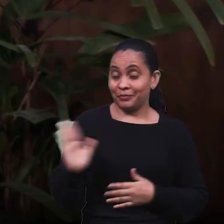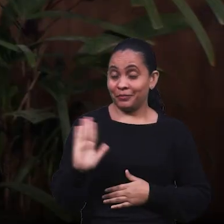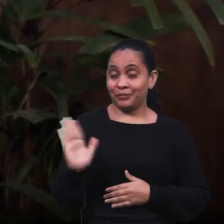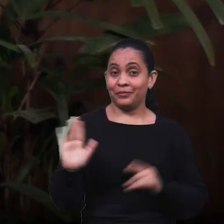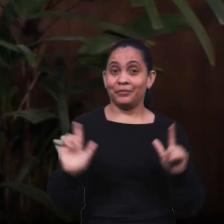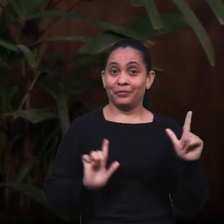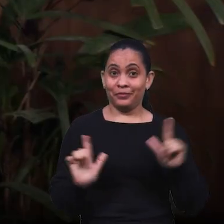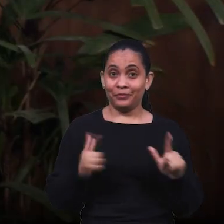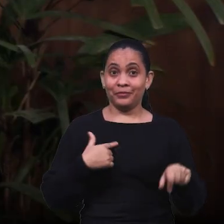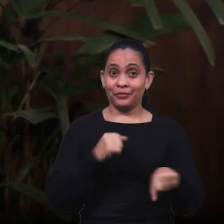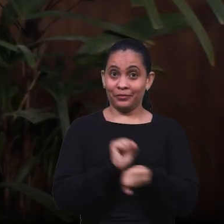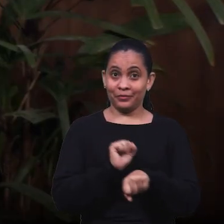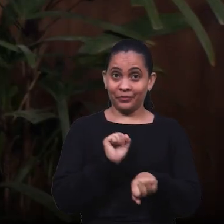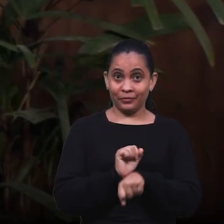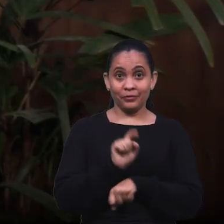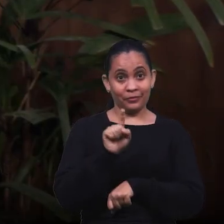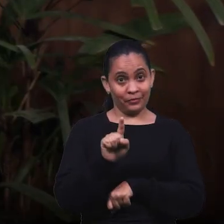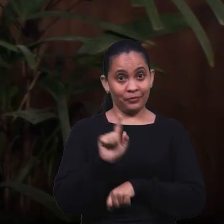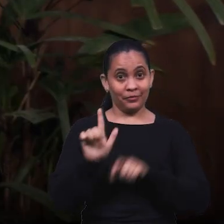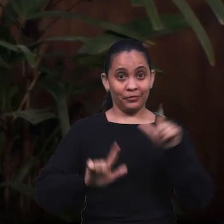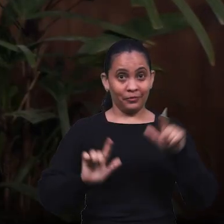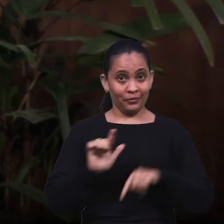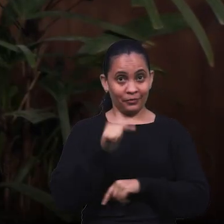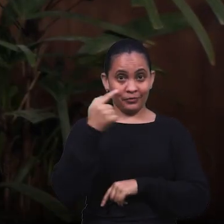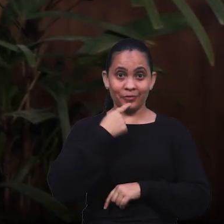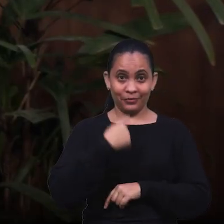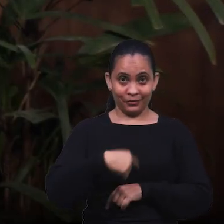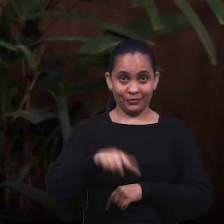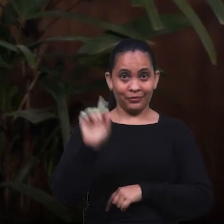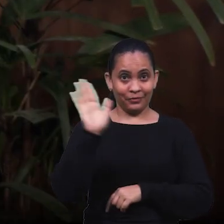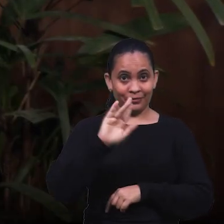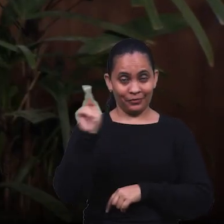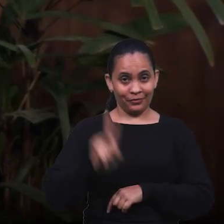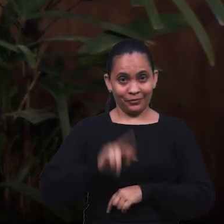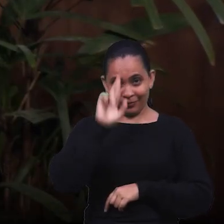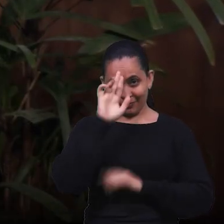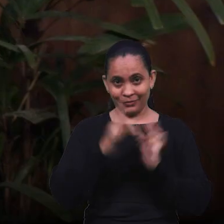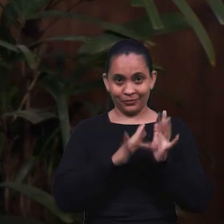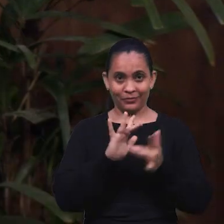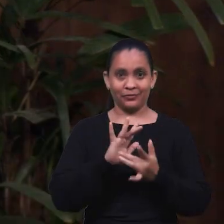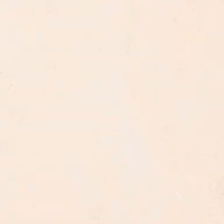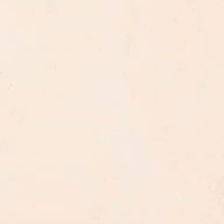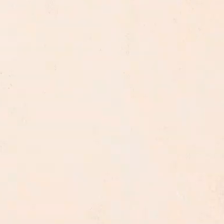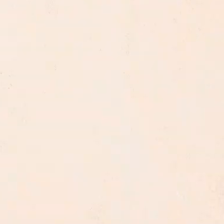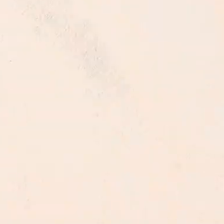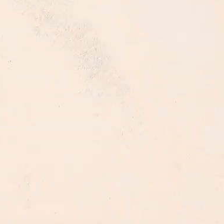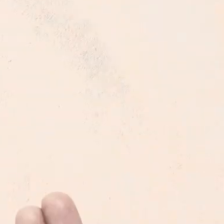programa hoje e esperamos vocês para o próximo episódio na semana que vem. A paz do Senhor Jesus.